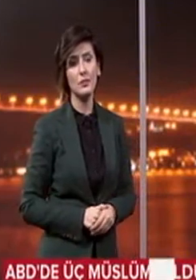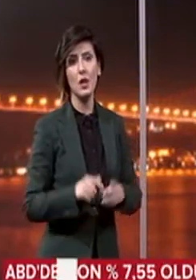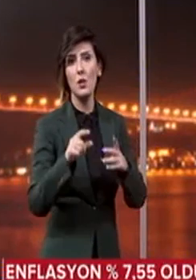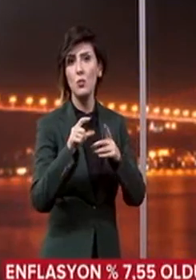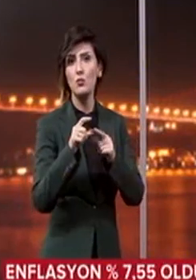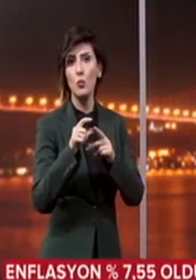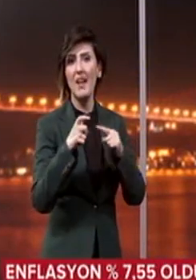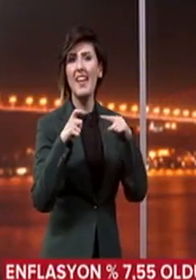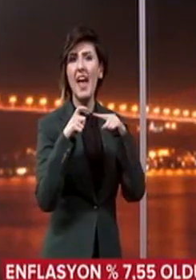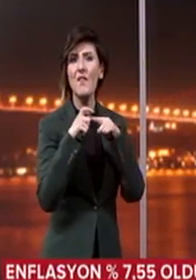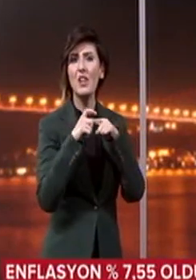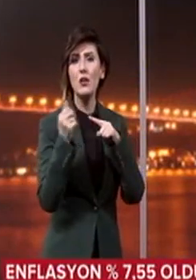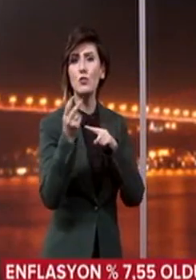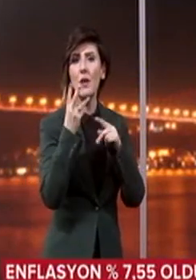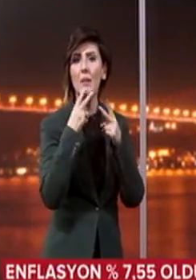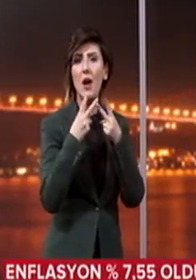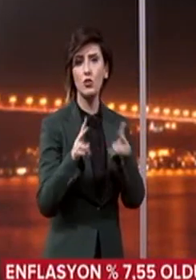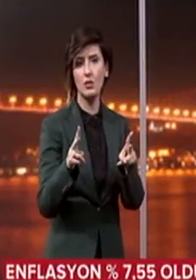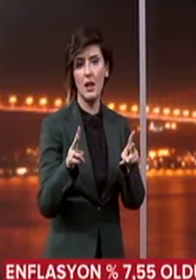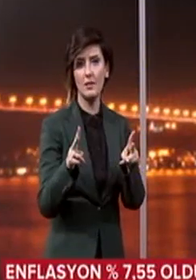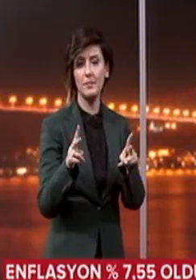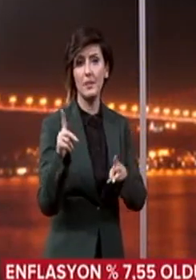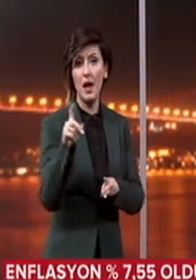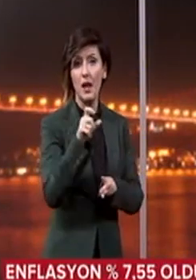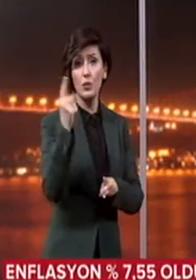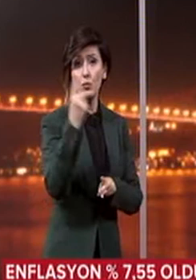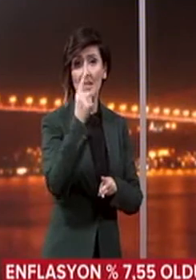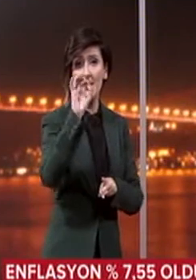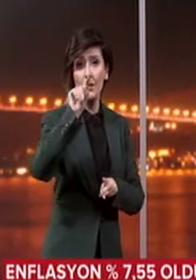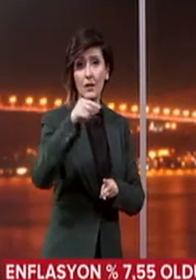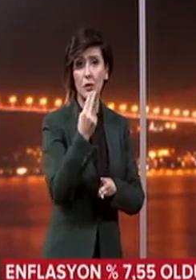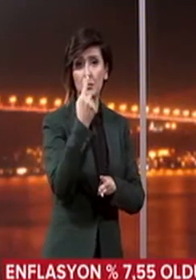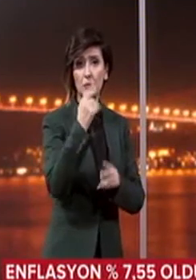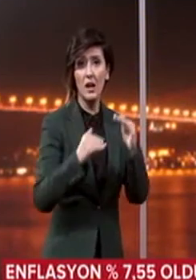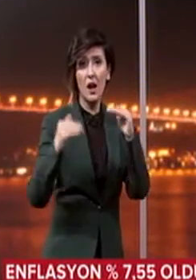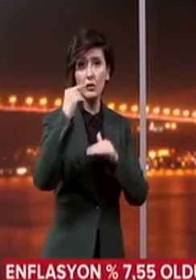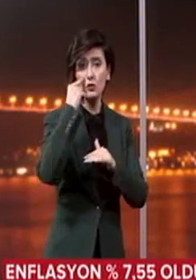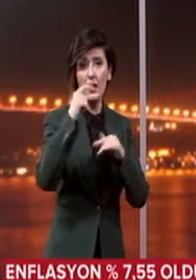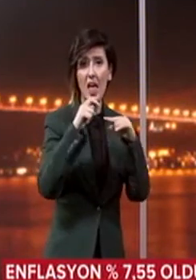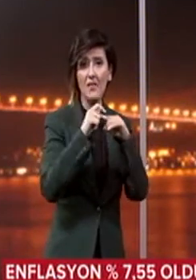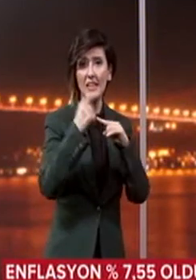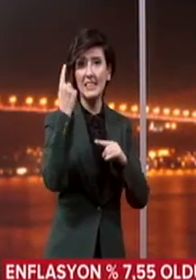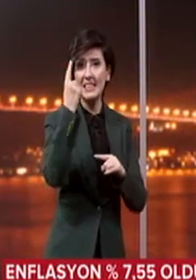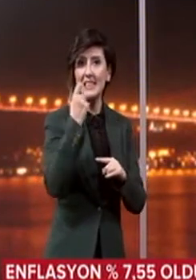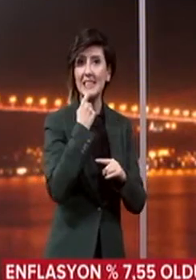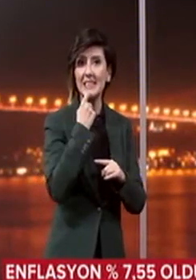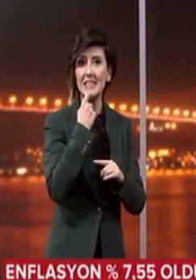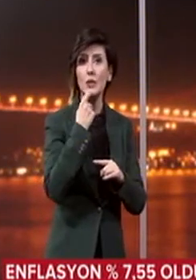Şubat ayı enflasyon rakamları açıklandı. Aylık %0,71 artış gösteren enflasyon yıllık